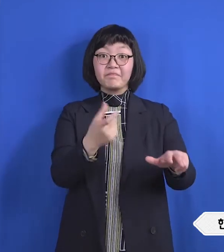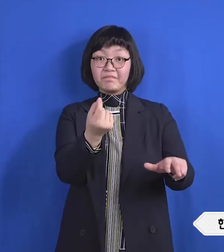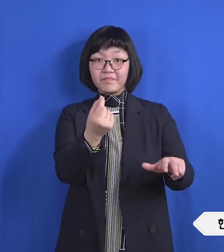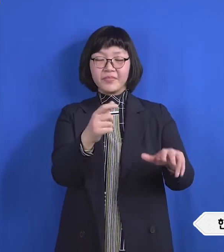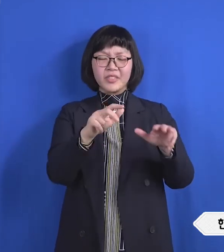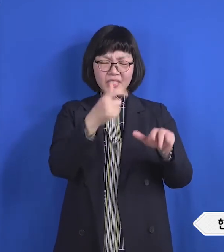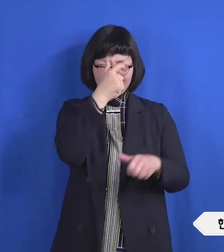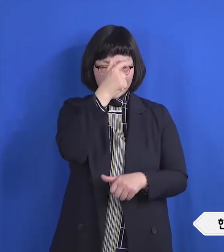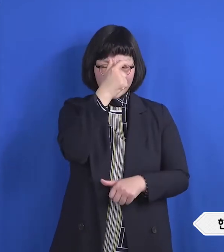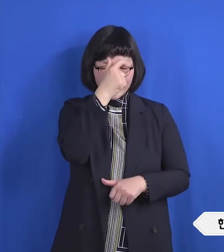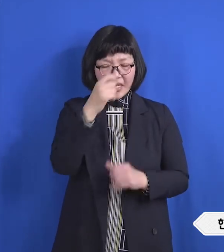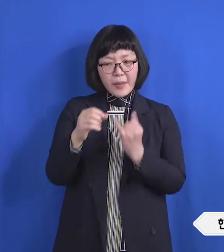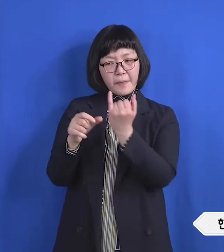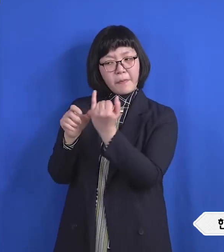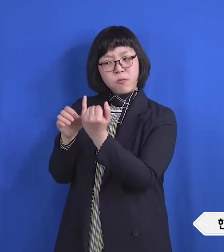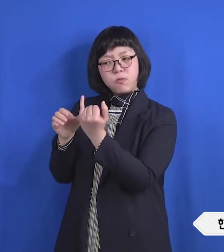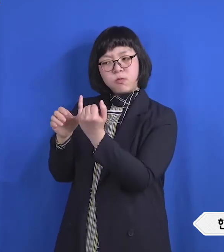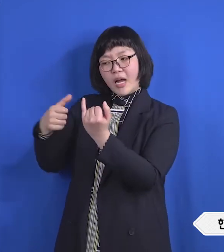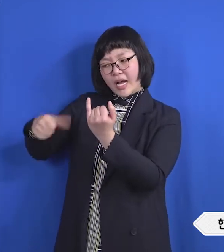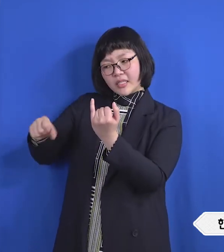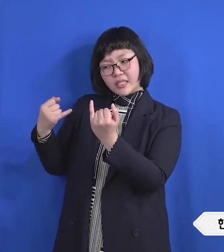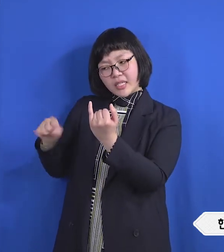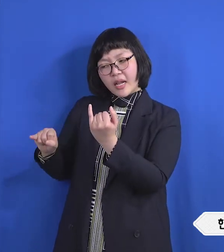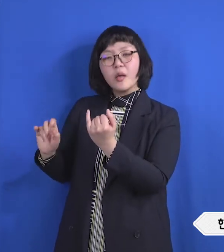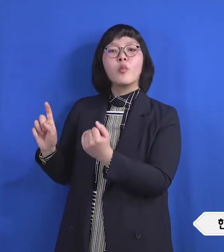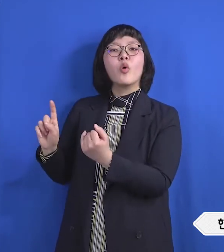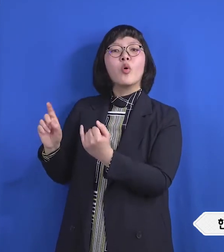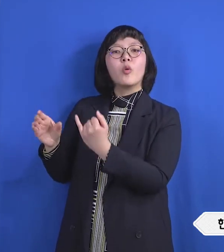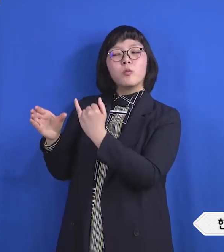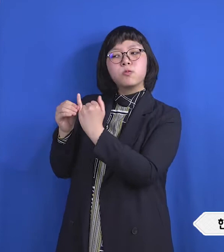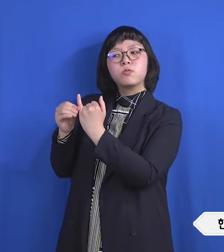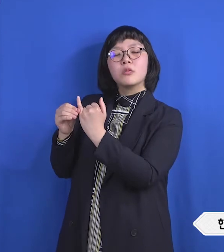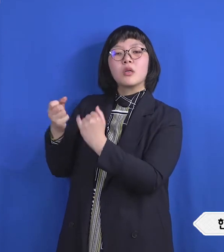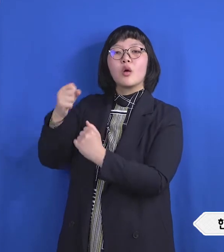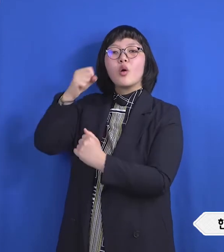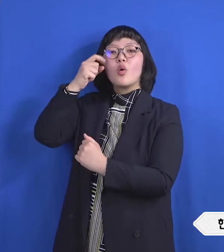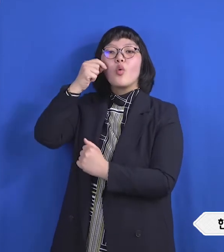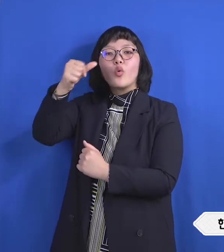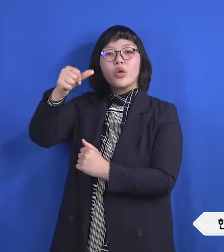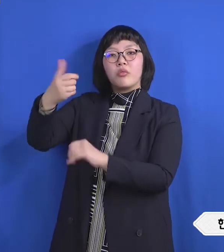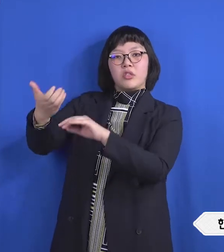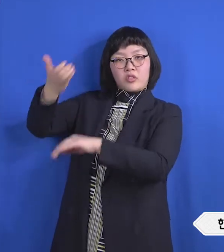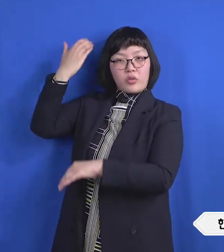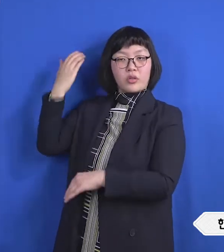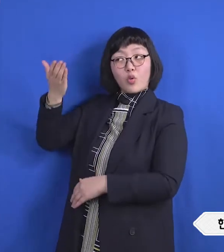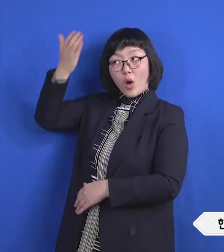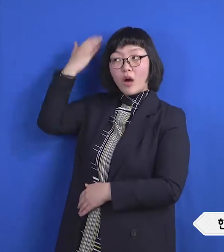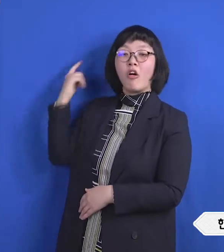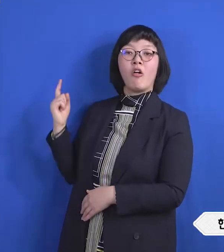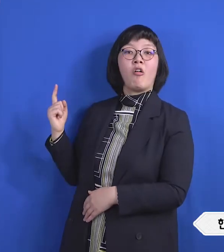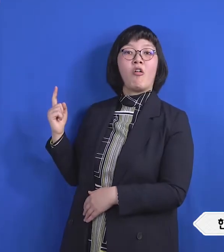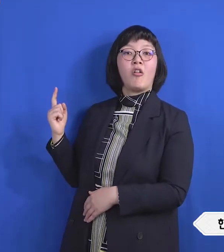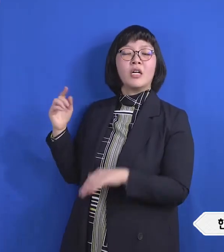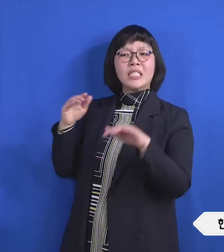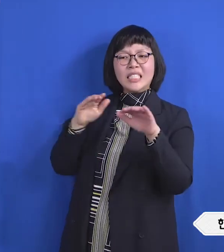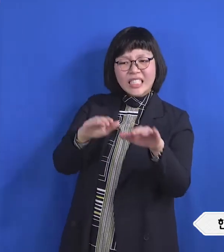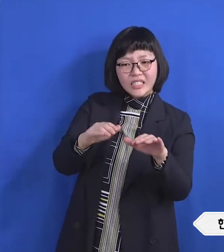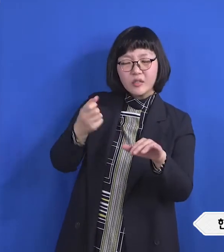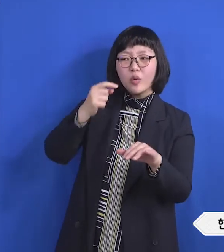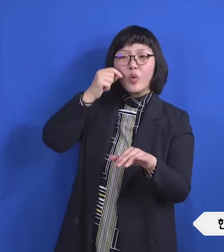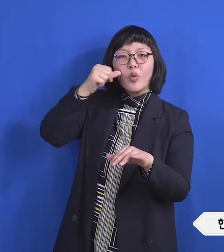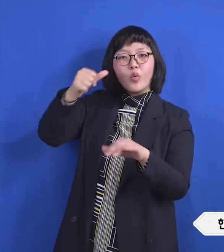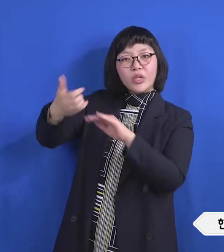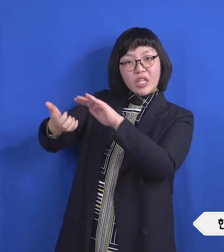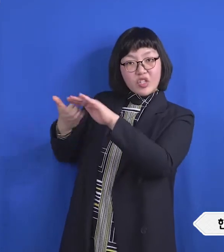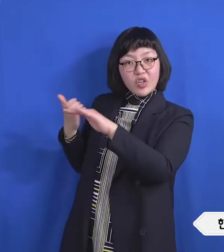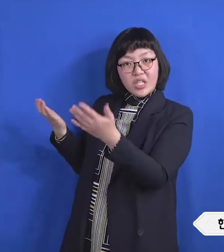딸이든 아들이든 이 뱃속에서 딱 착상이 된 것은 5개월 전 과거지요. 그러니까 현재가 과거를